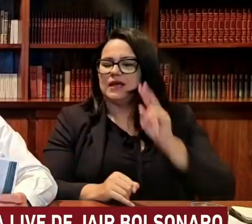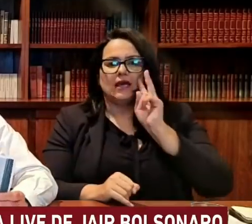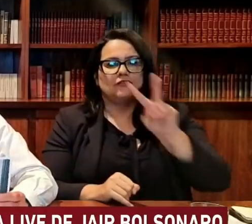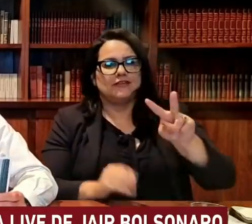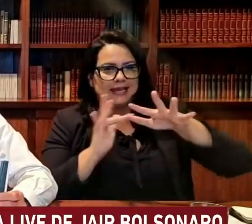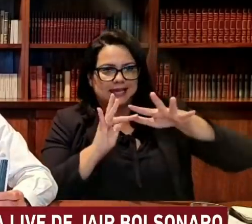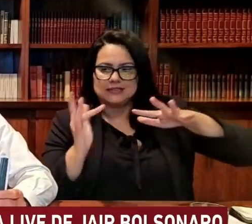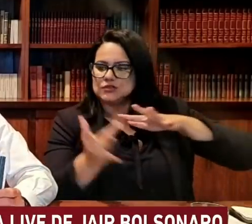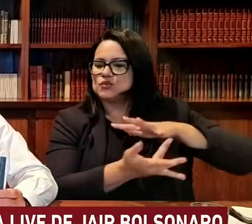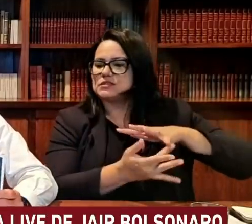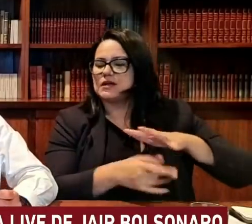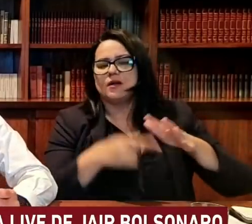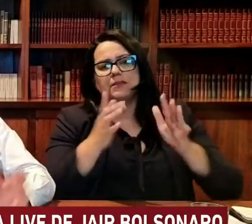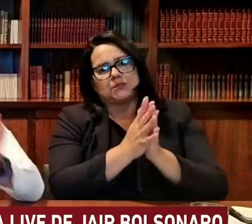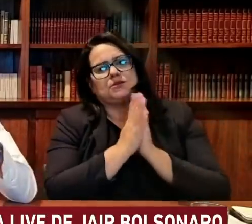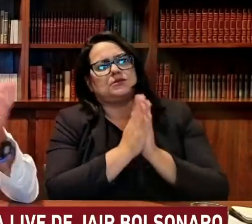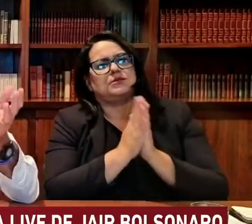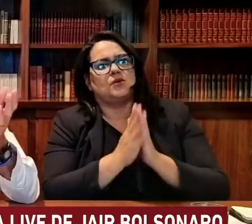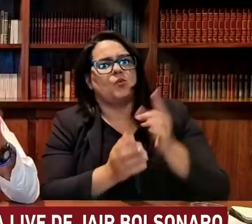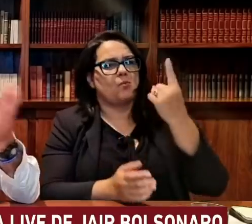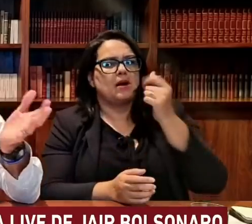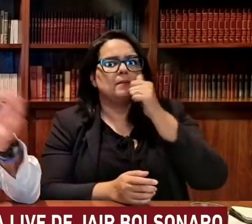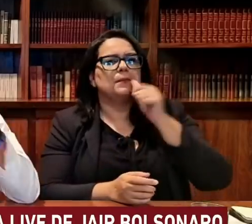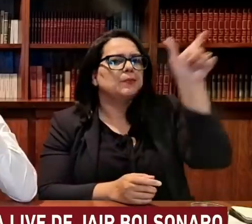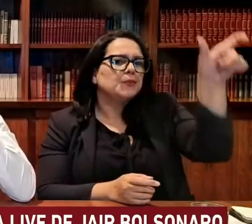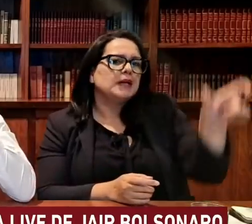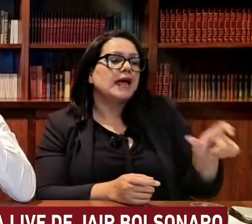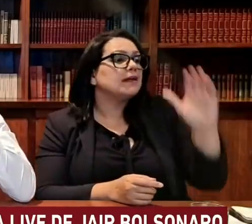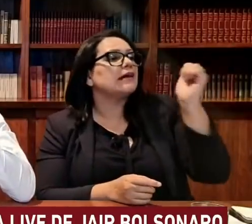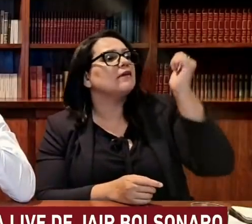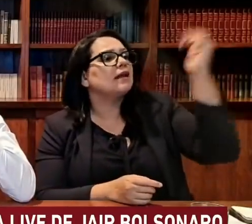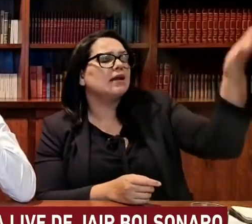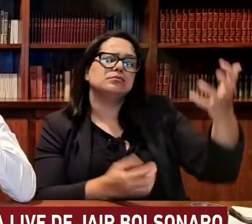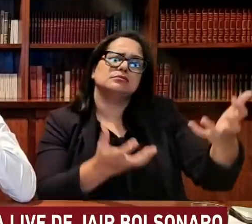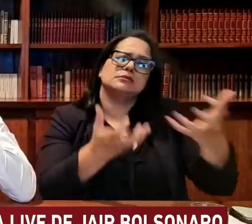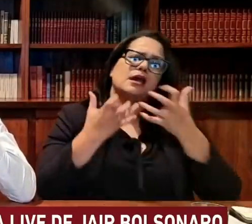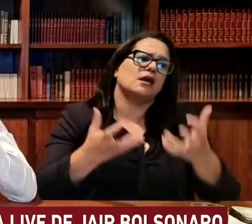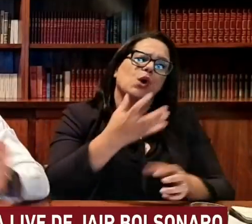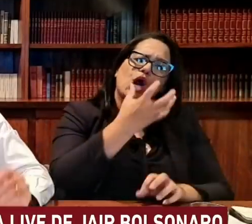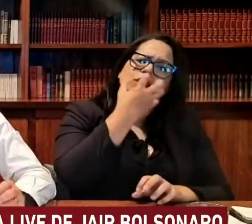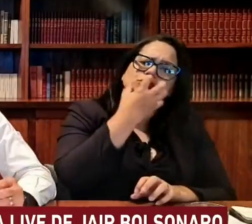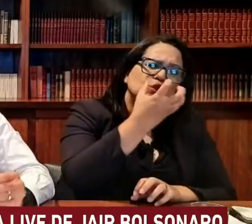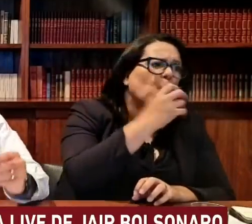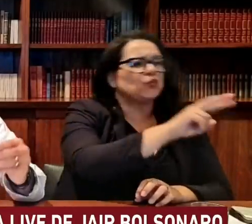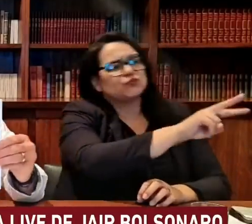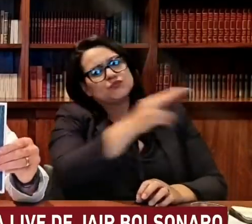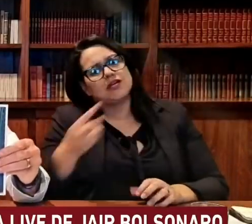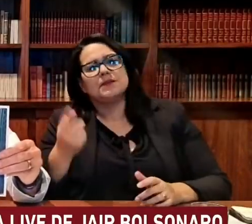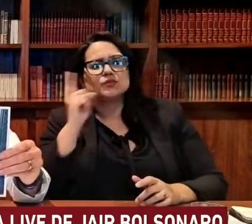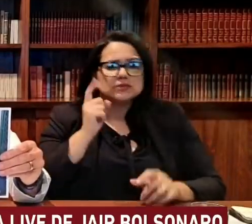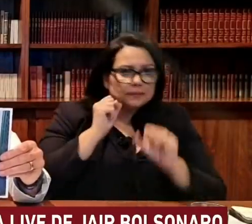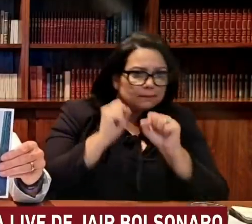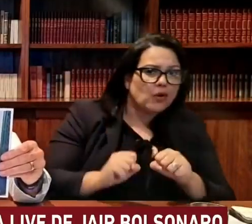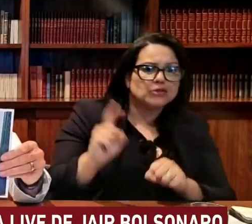social um clamor de uma senhora, né, que estava lá e queria trazer seu cachorro e não tinha certeza se poderia